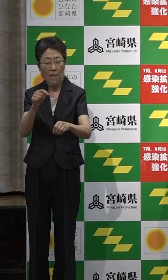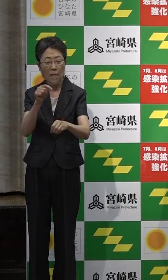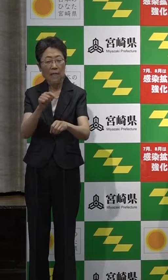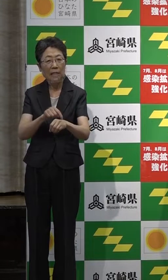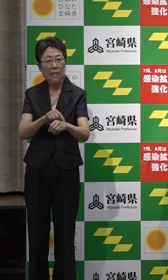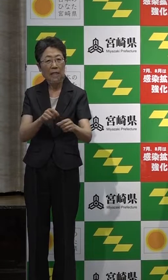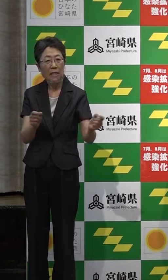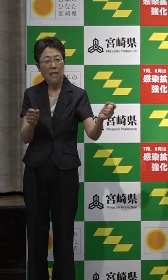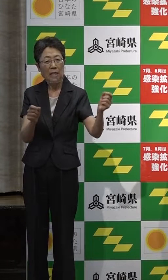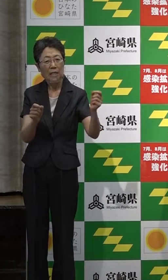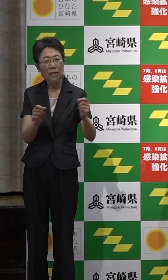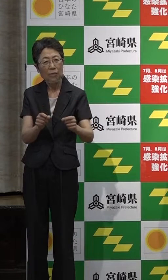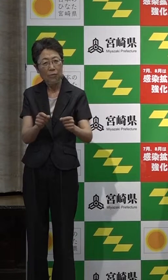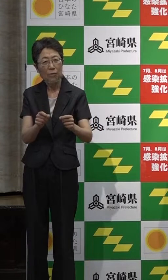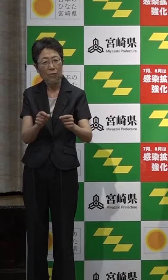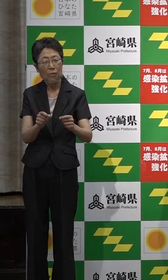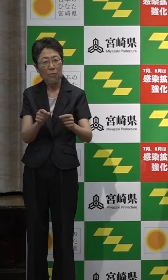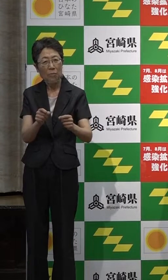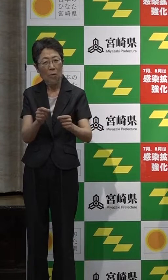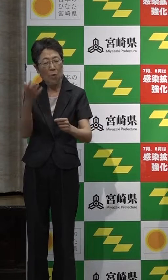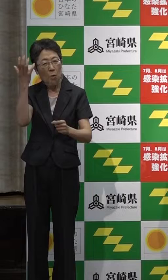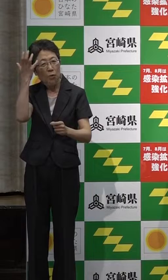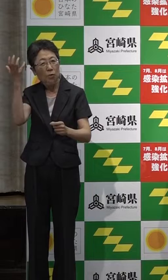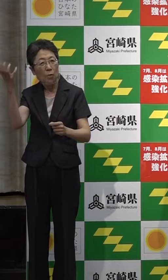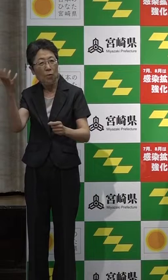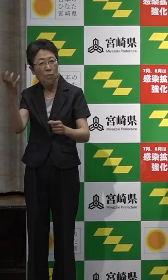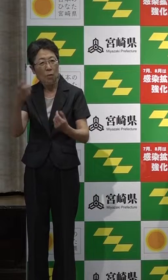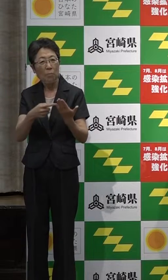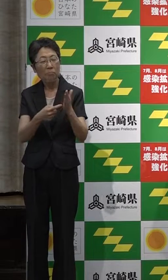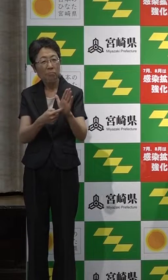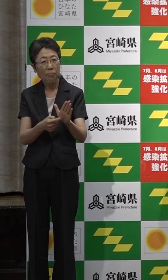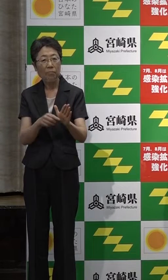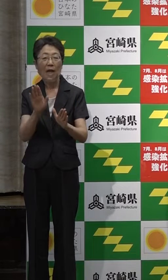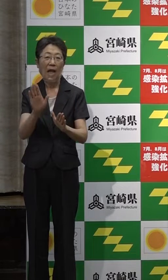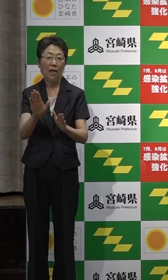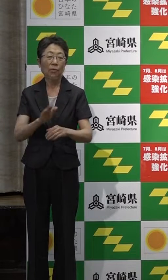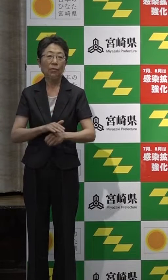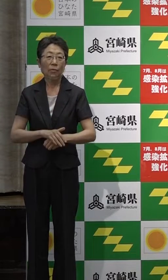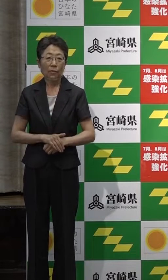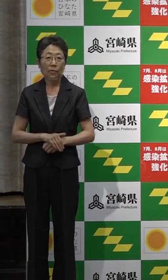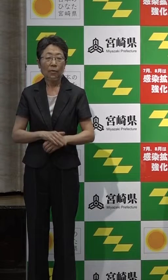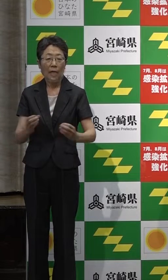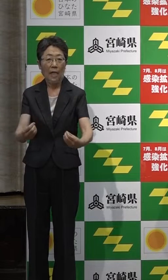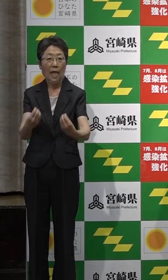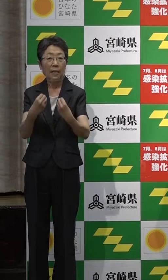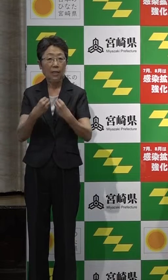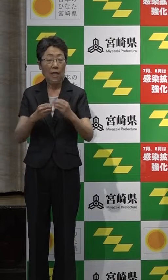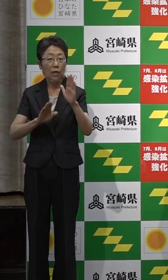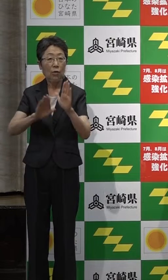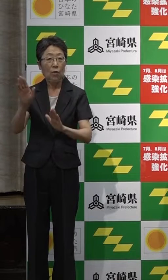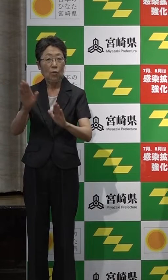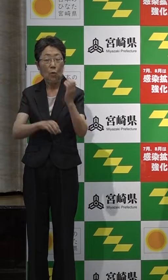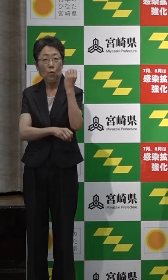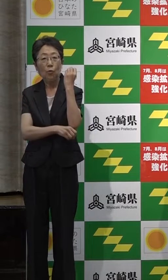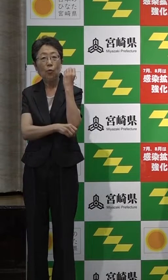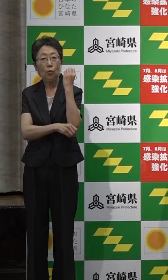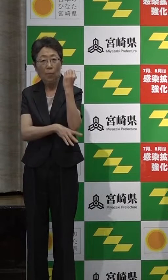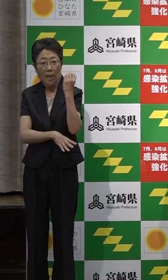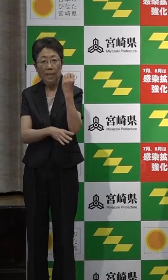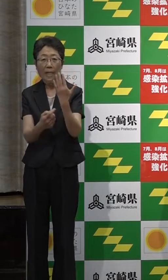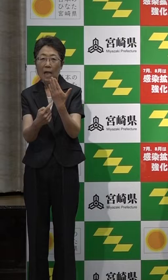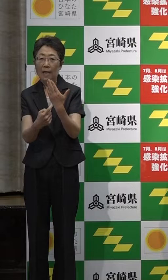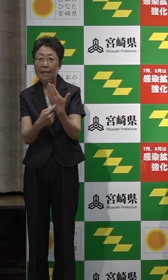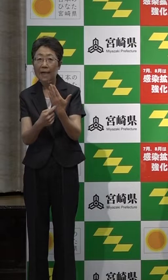短縮をお願いする可能性というものが出てきております。ただこれも感染状況を踏まえたというところがポイントでありまして